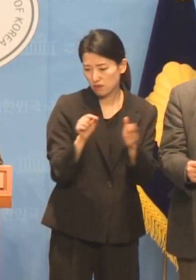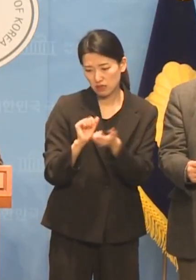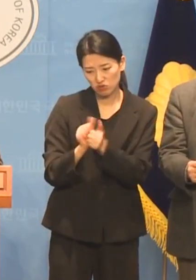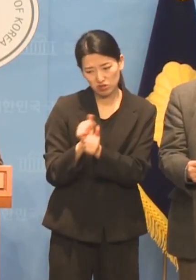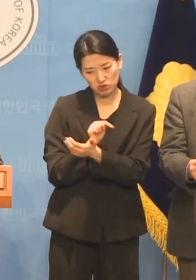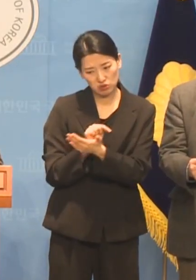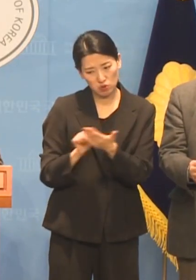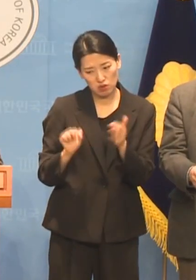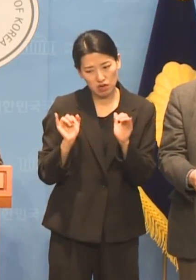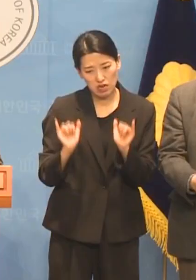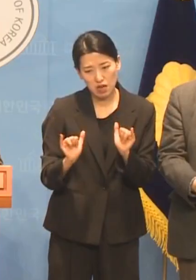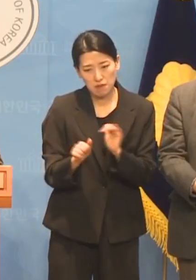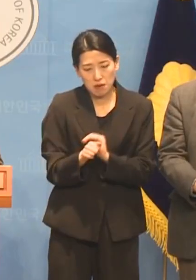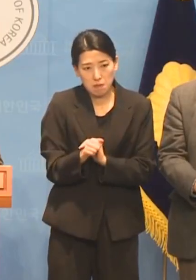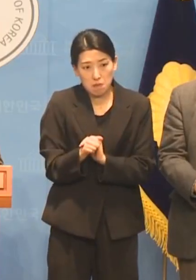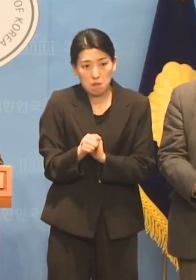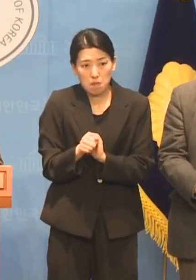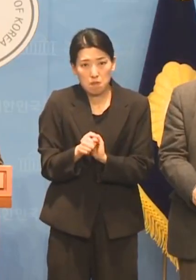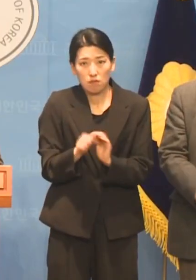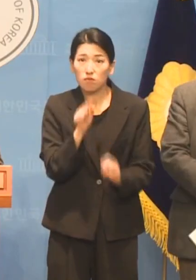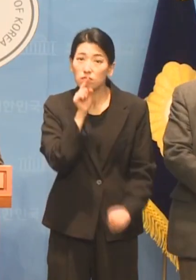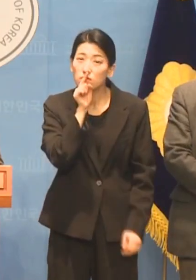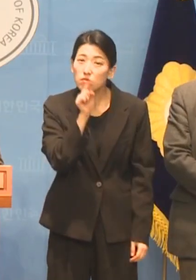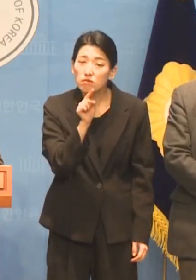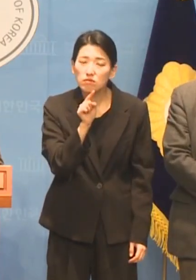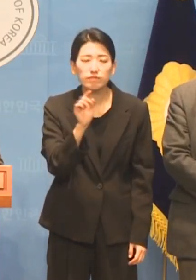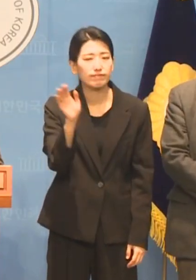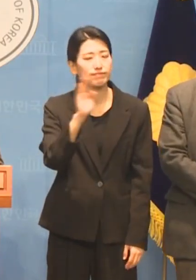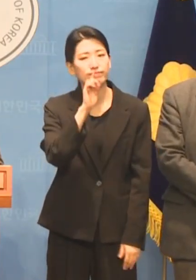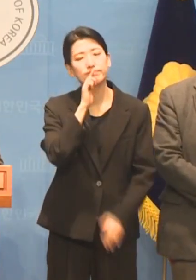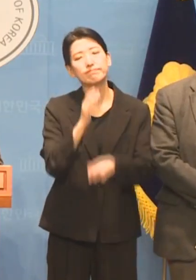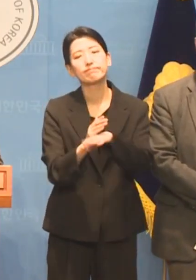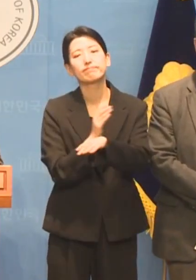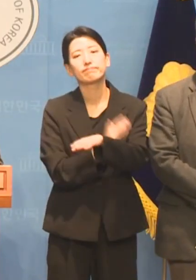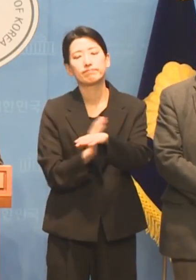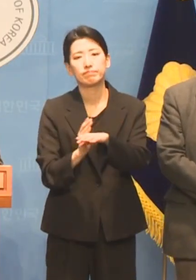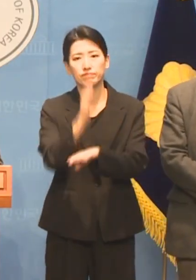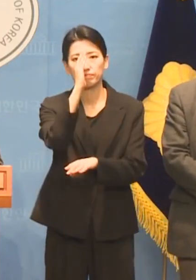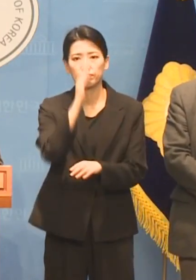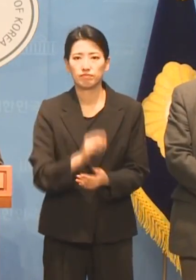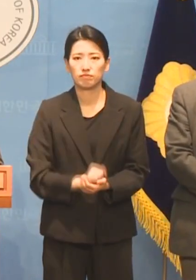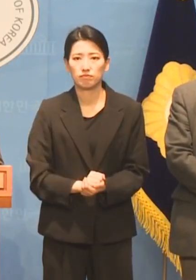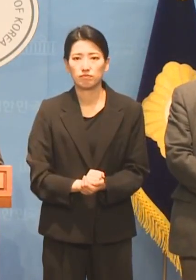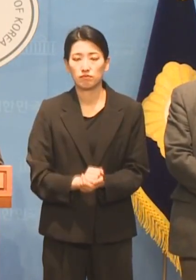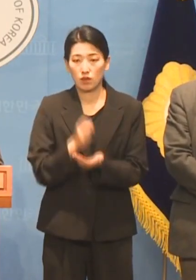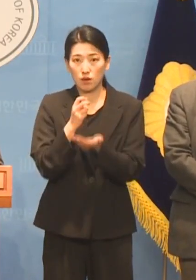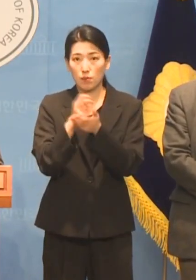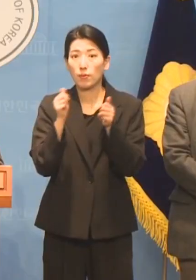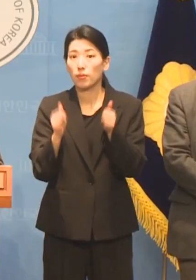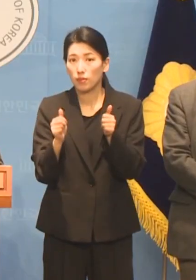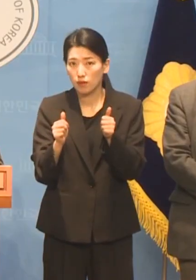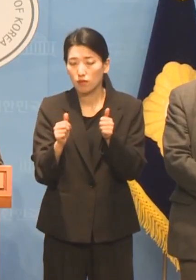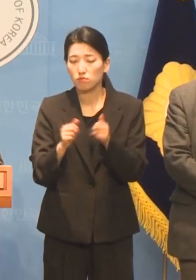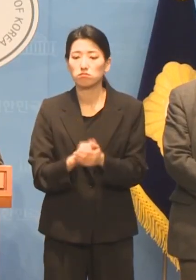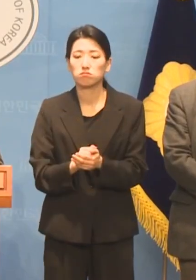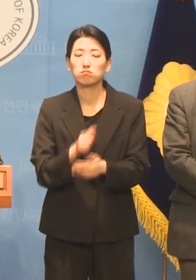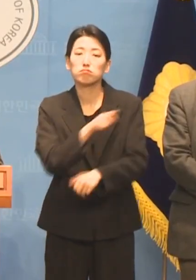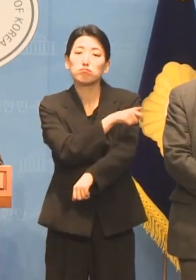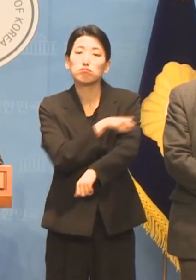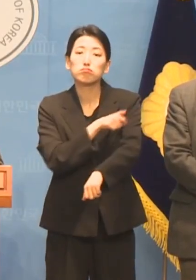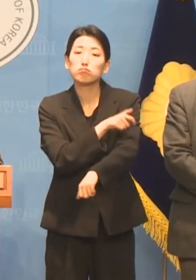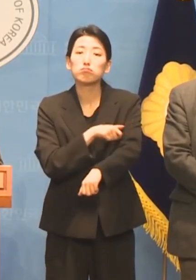몰두하게 할 것이라는 주장도 과장된 것입니다. 법원은 판례를 통해 이사가 자기 권한